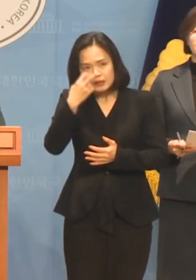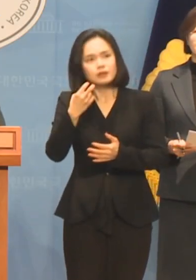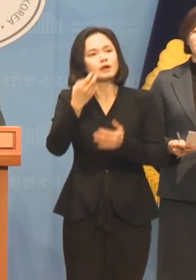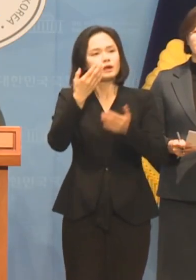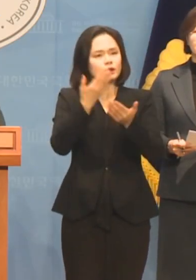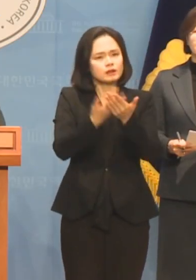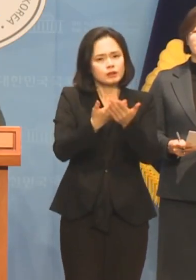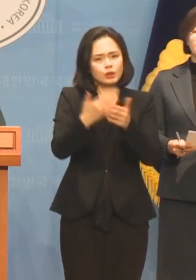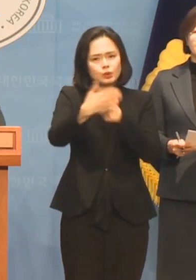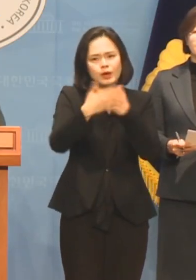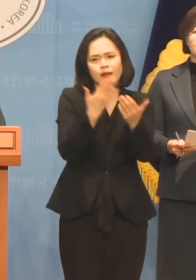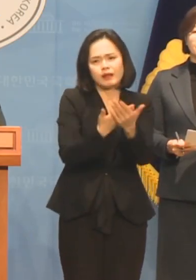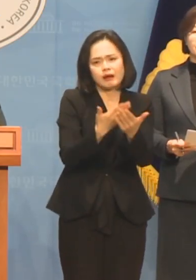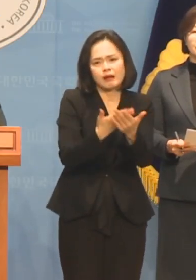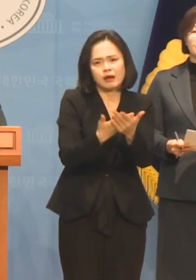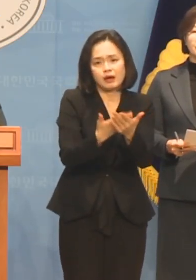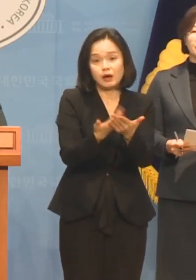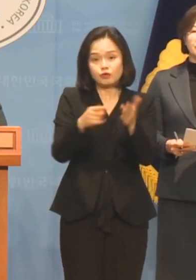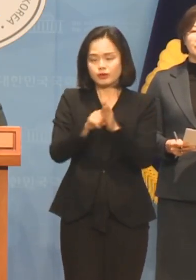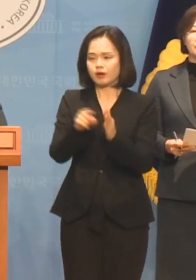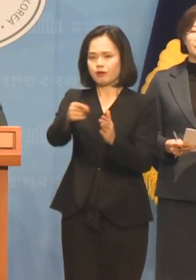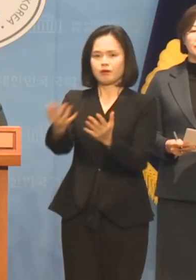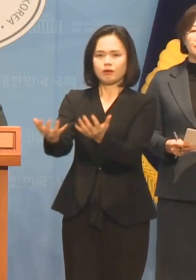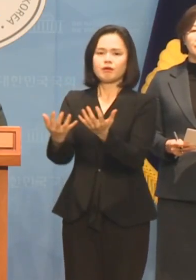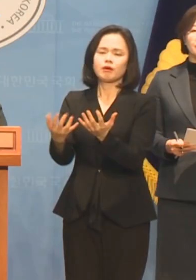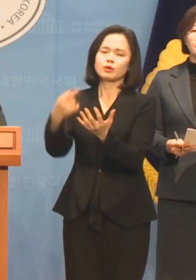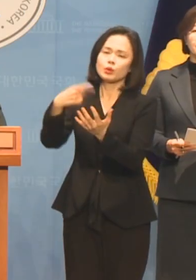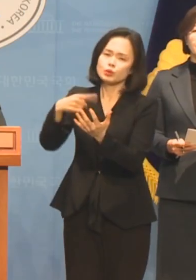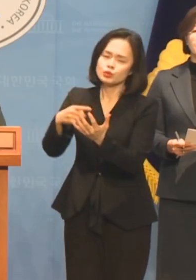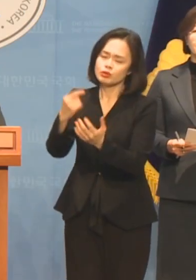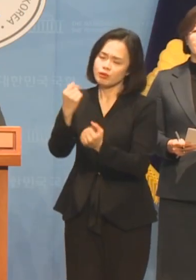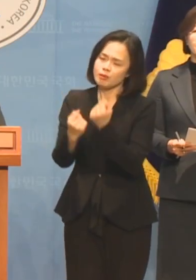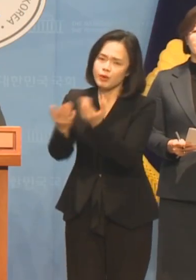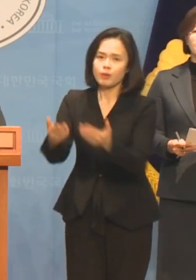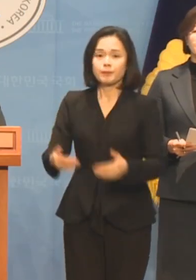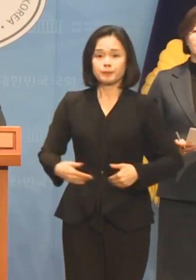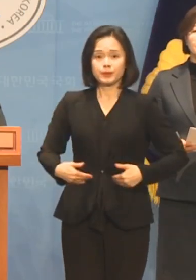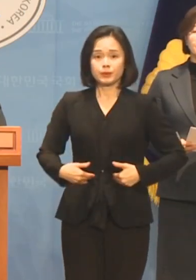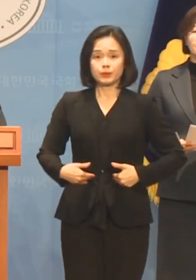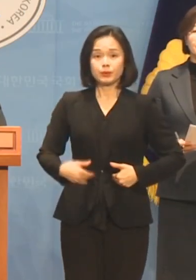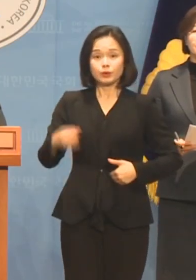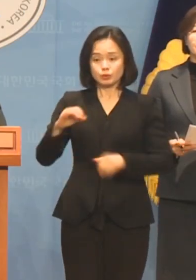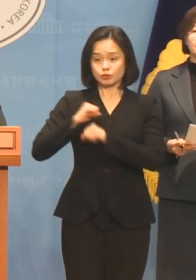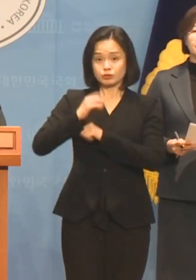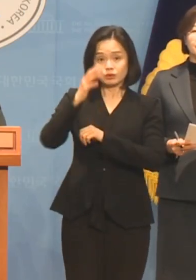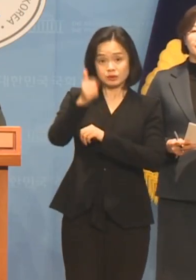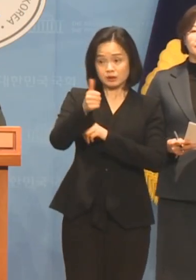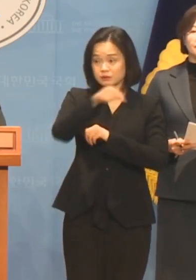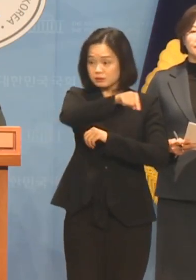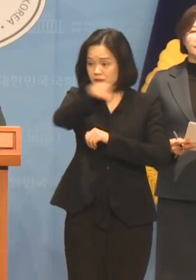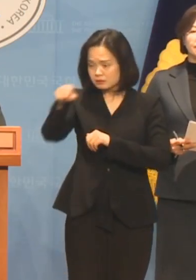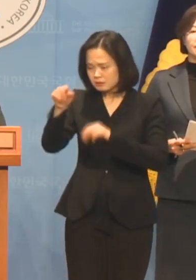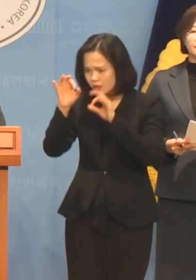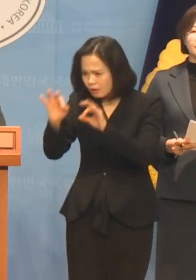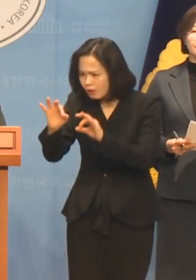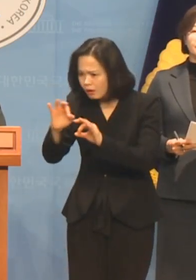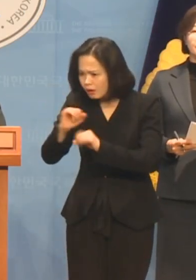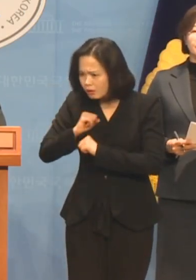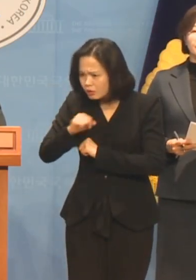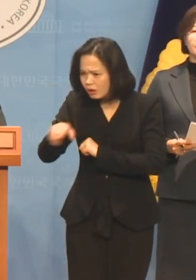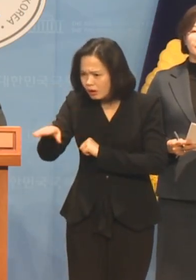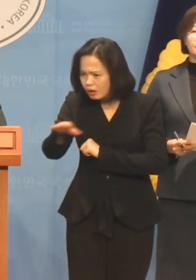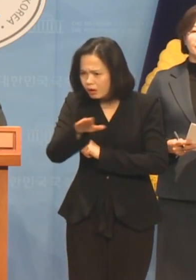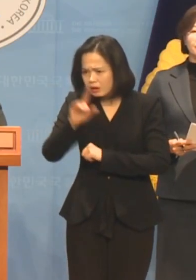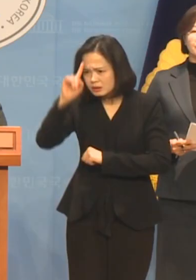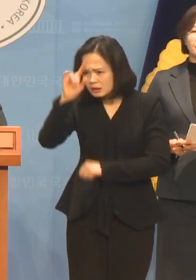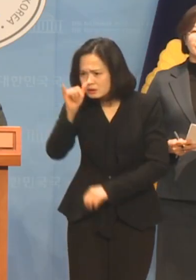합니다. 지휘관들은 장병들의 스트레스 반응을 관찰하고 도움이 필요한 증상을 알아차리며 개입이